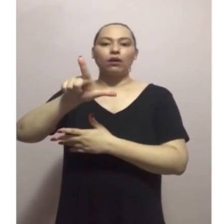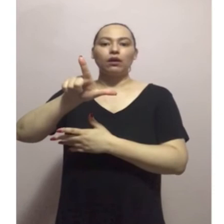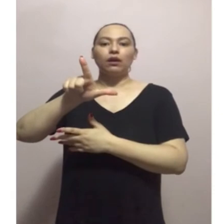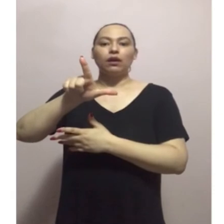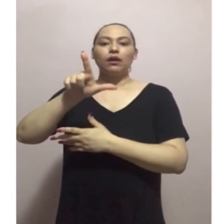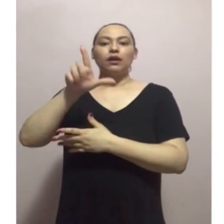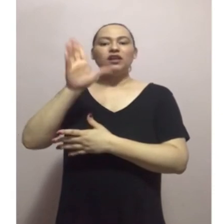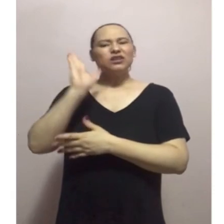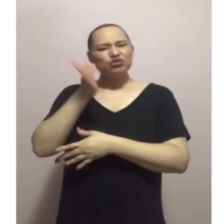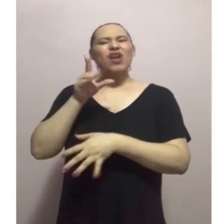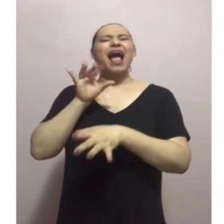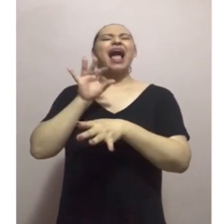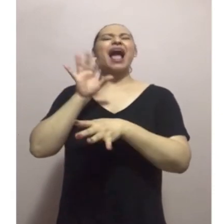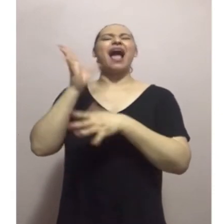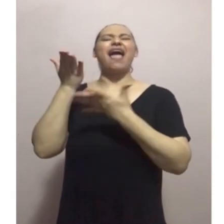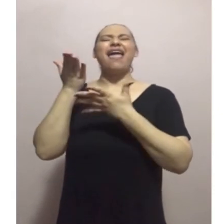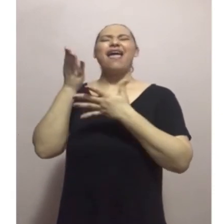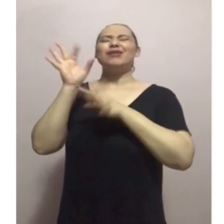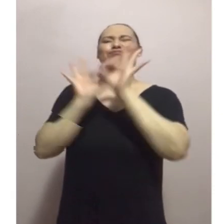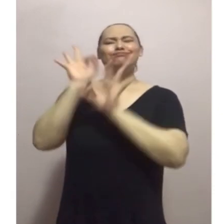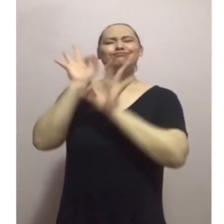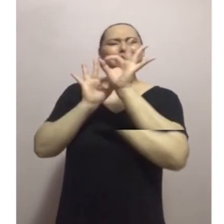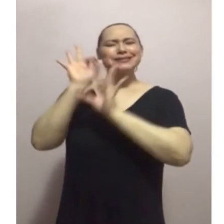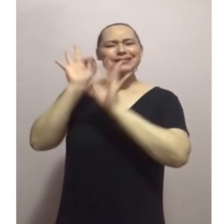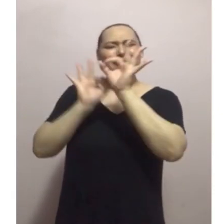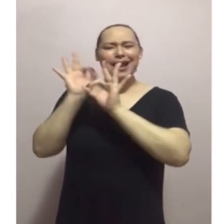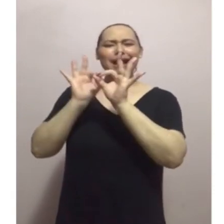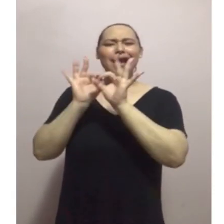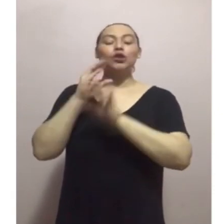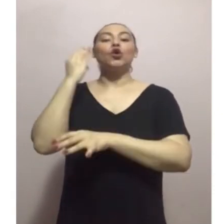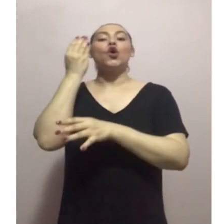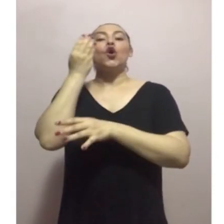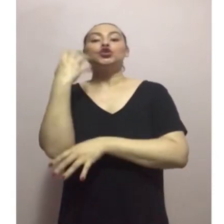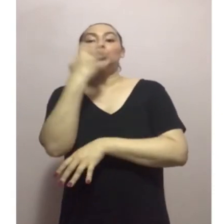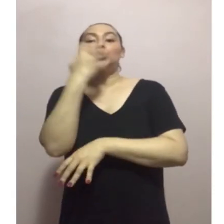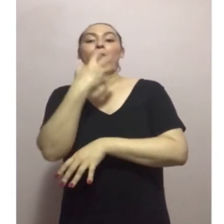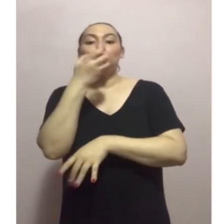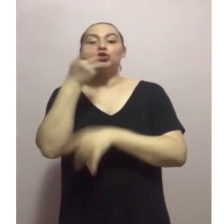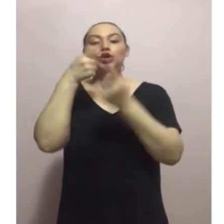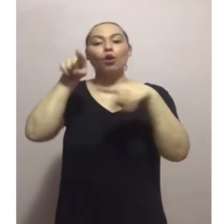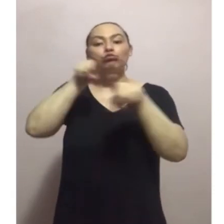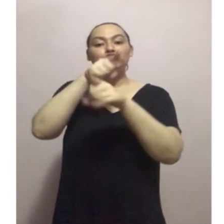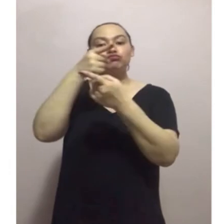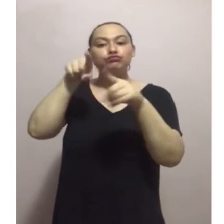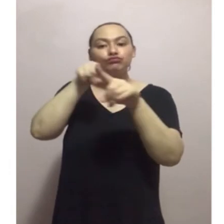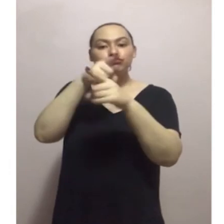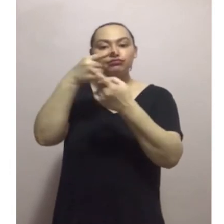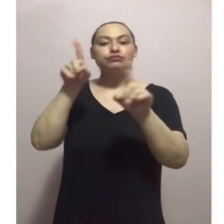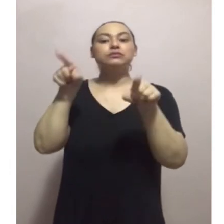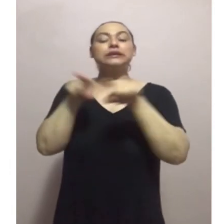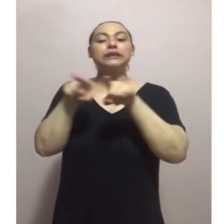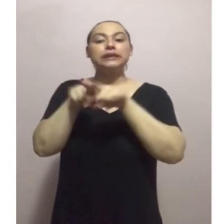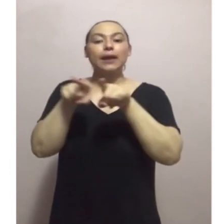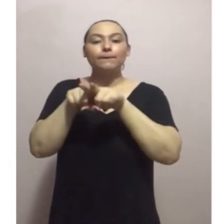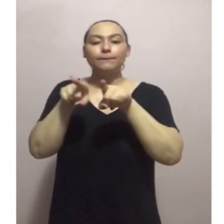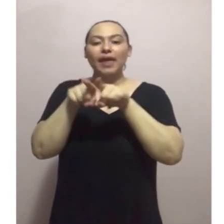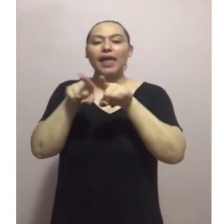muito com os projetos de musicais, né, na portinha que se abria,